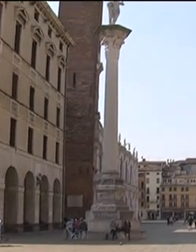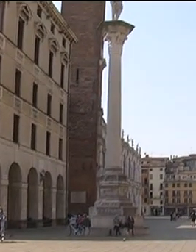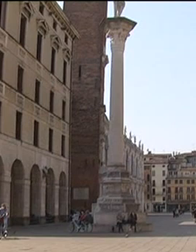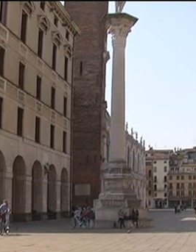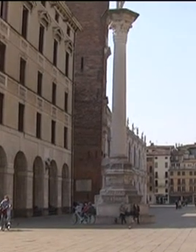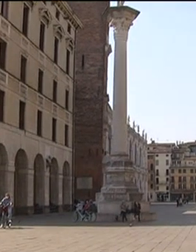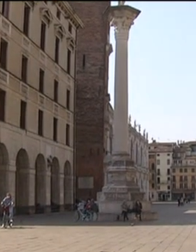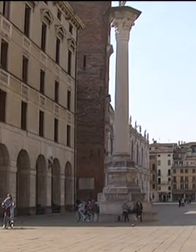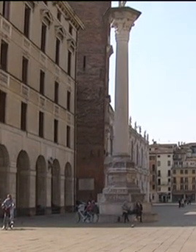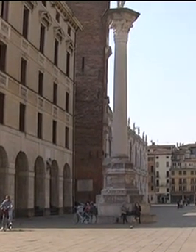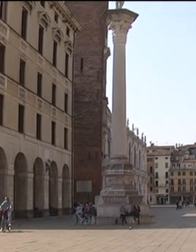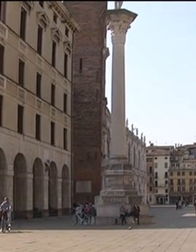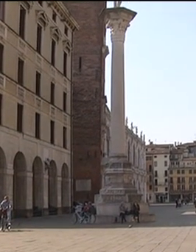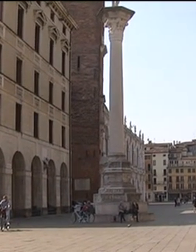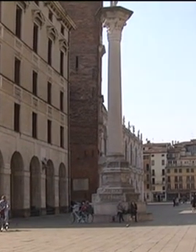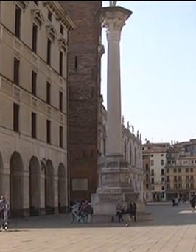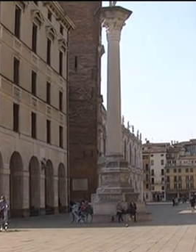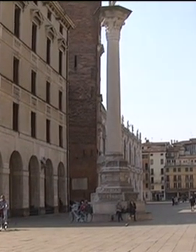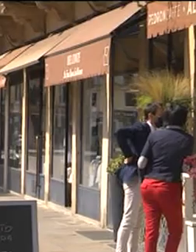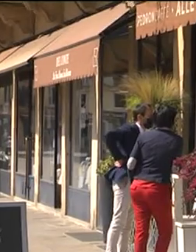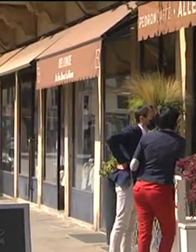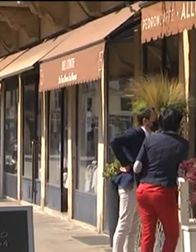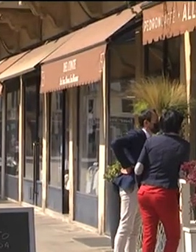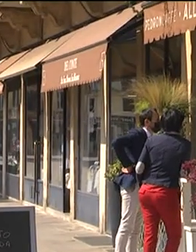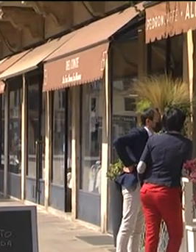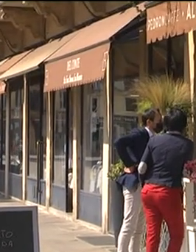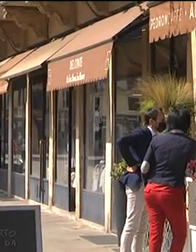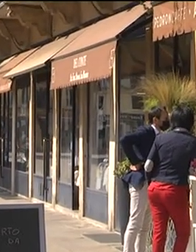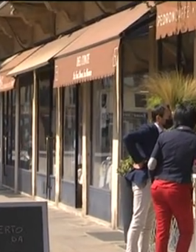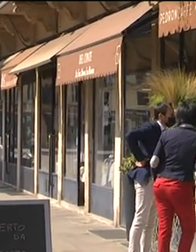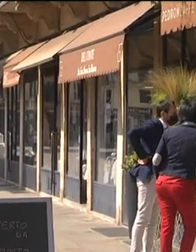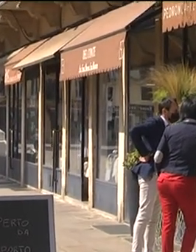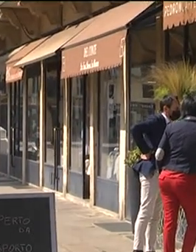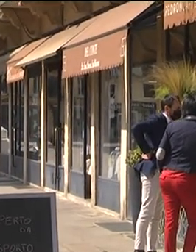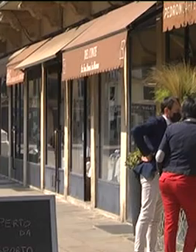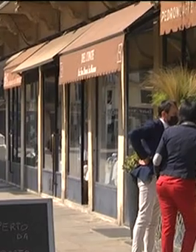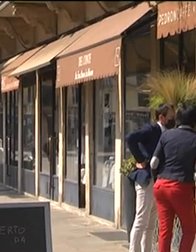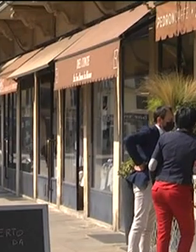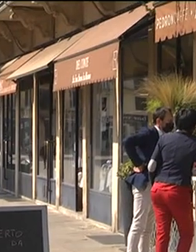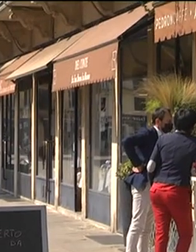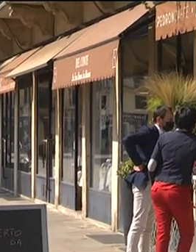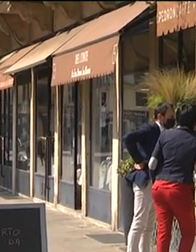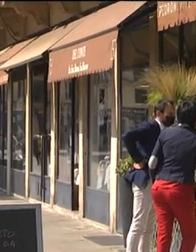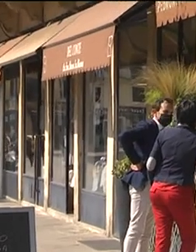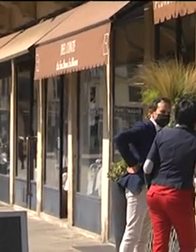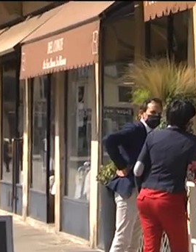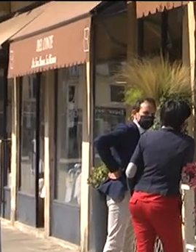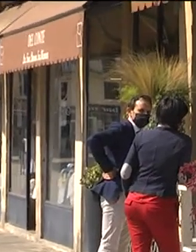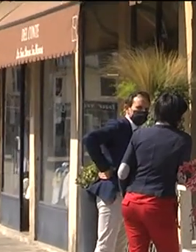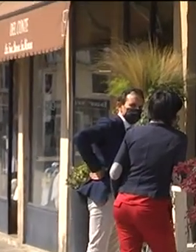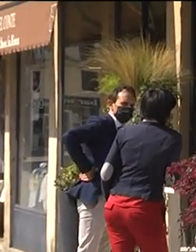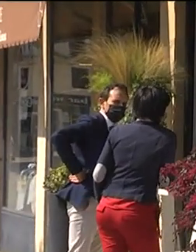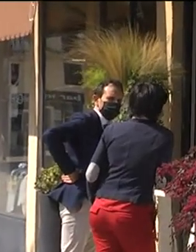ma l'italia per decreto e arancione un rossa fino al 30 di aprile salvo modifiche dettate da condizioni epidemiologiche